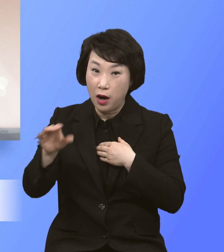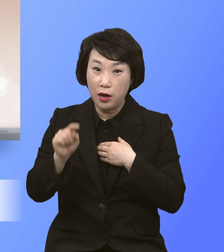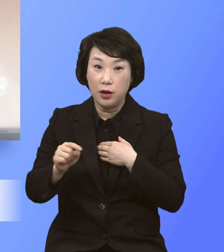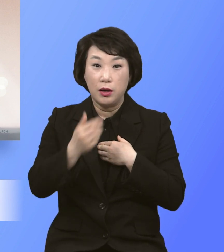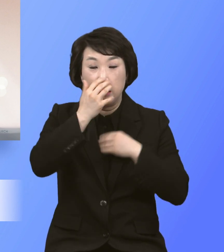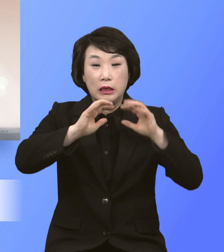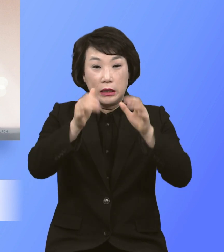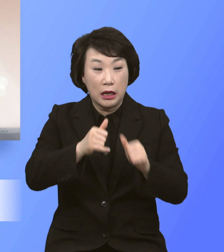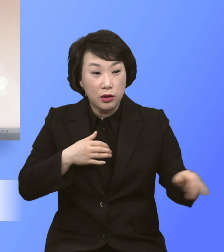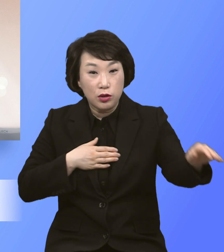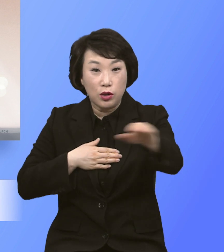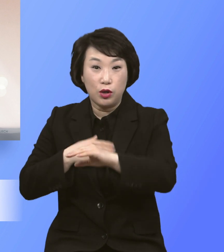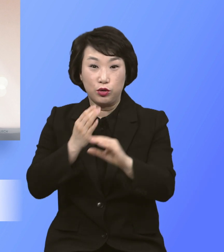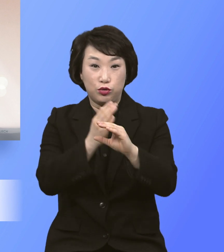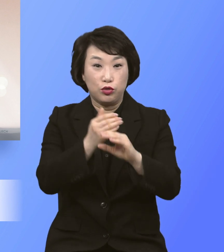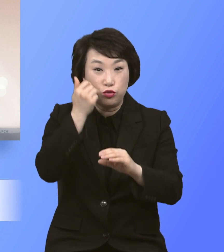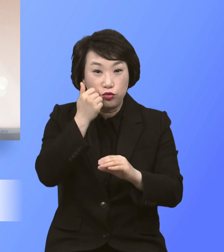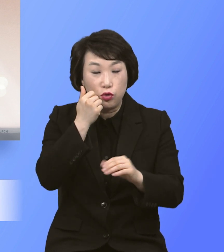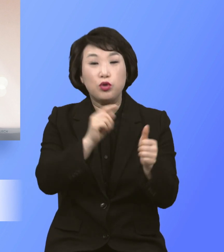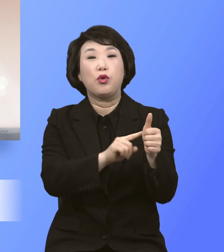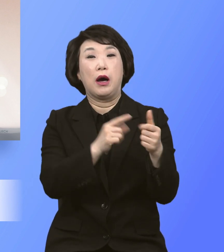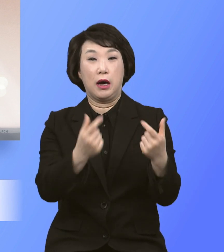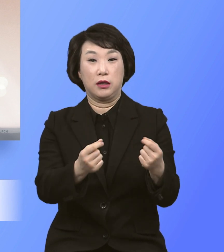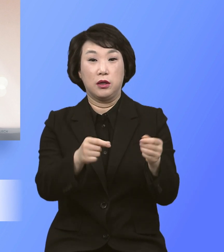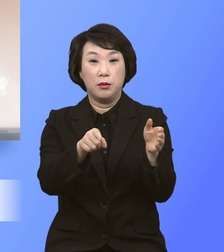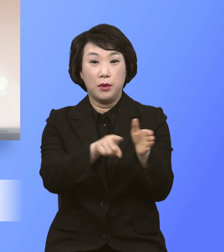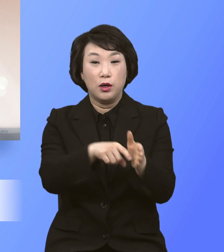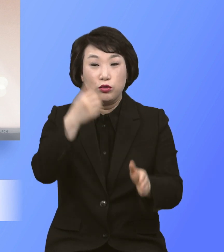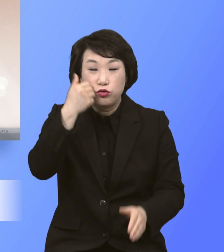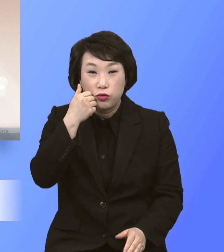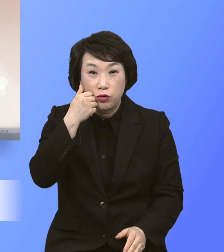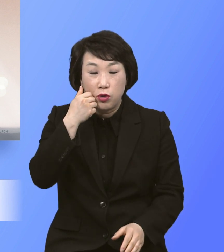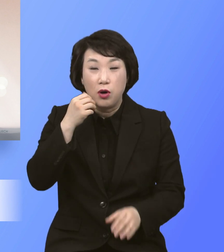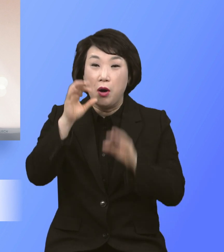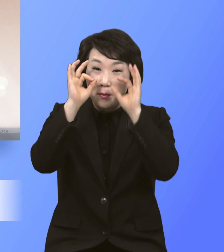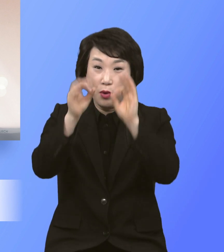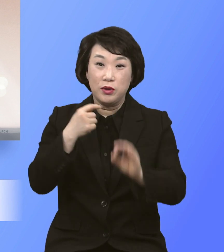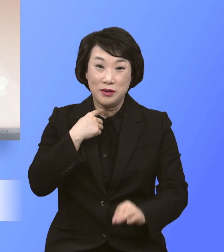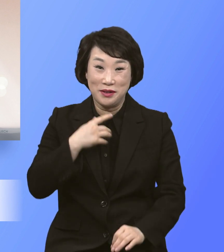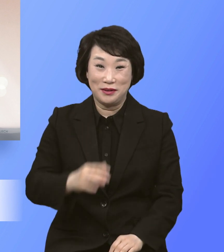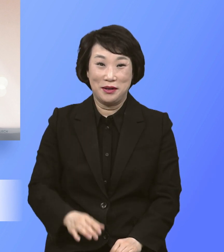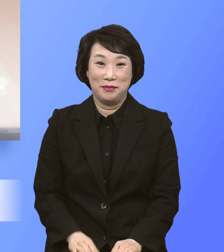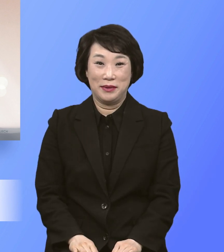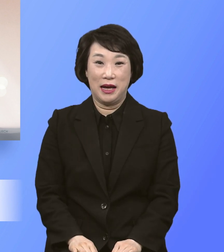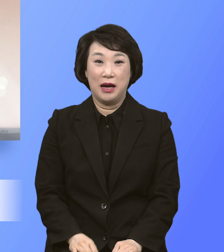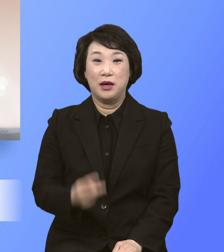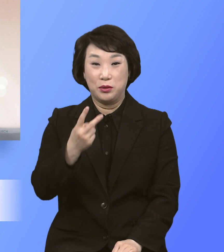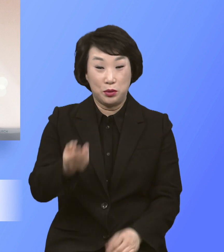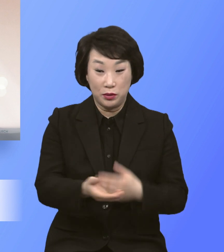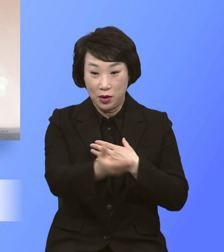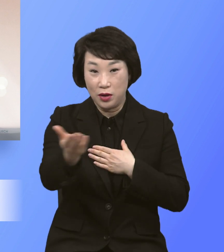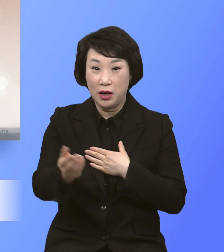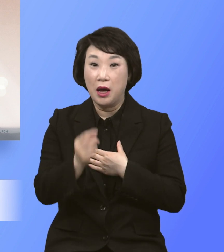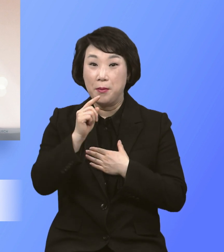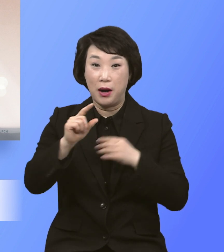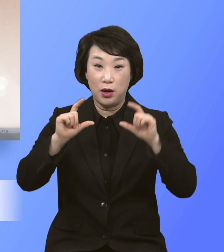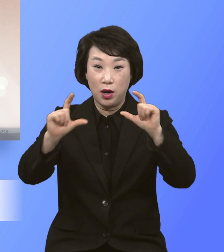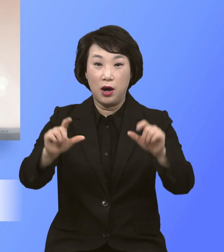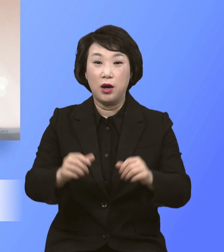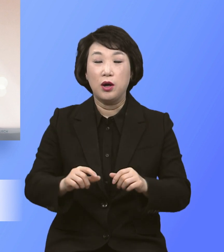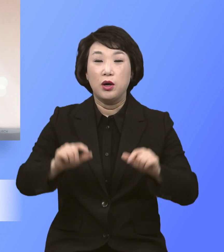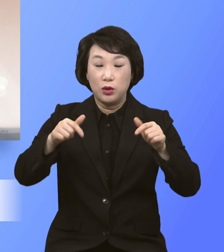너희에게 이르노니 이스라엘 중 아무에게서도 이만한 믿음을 만나보지 못하였노라. 또